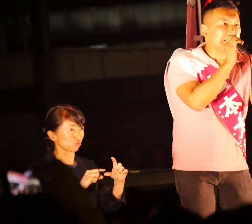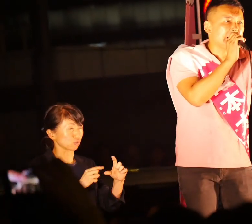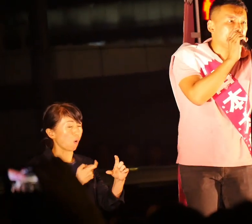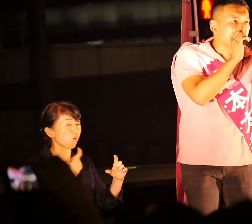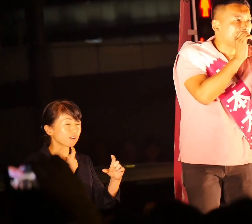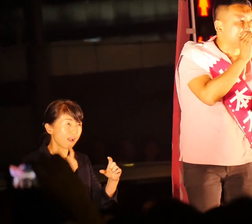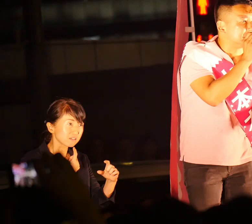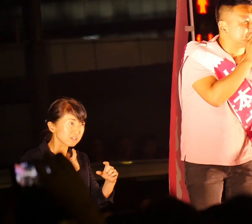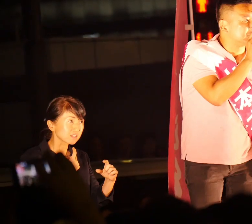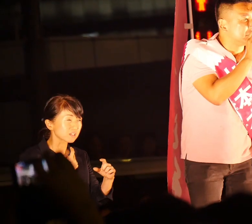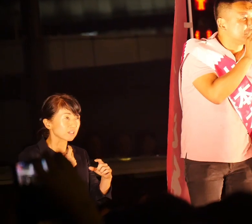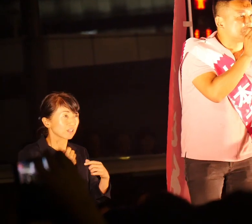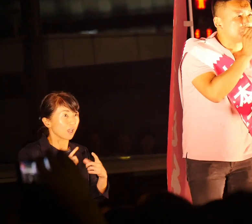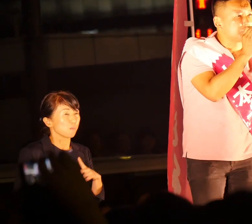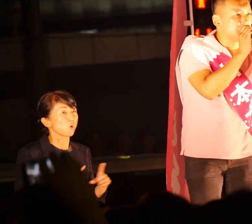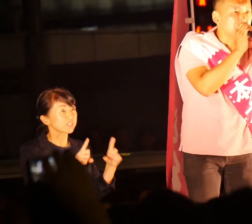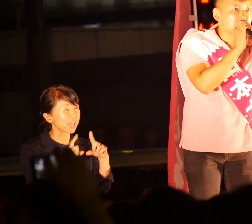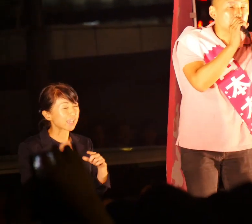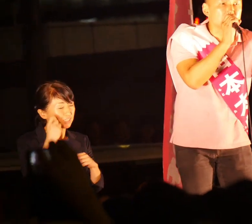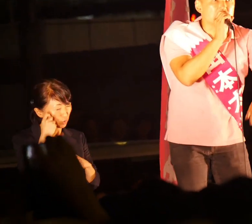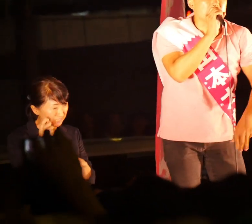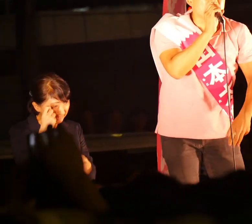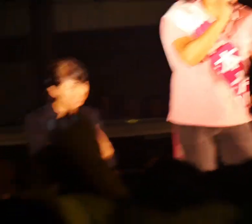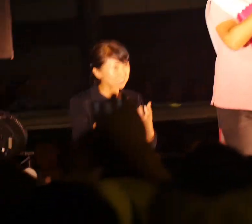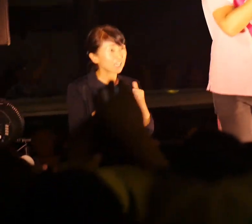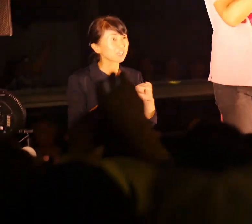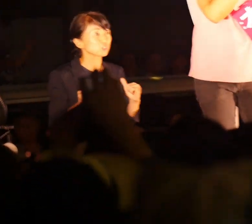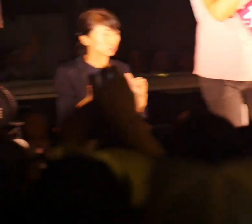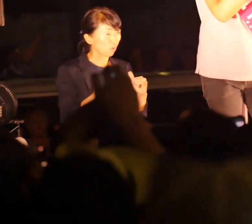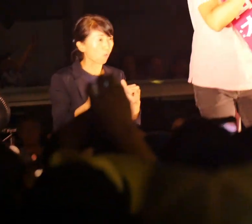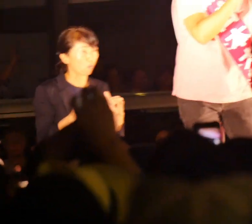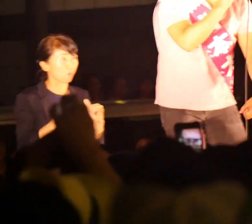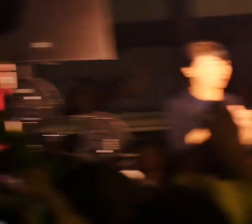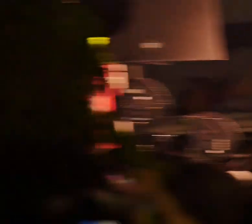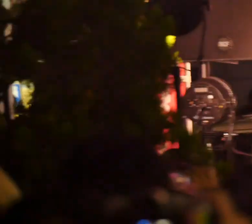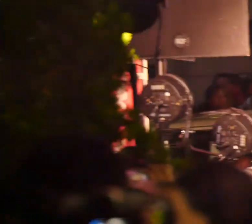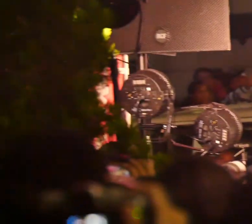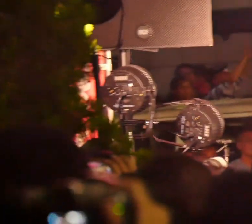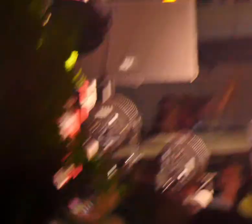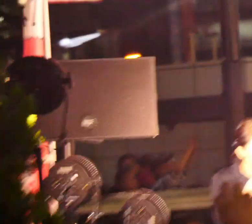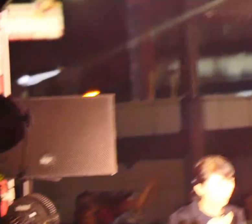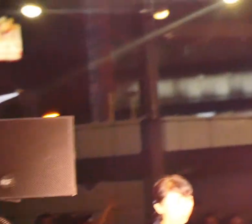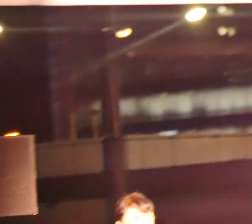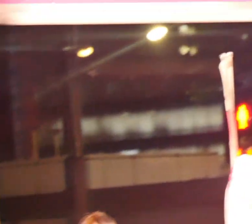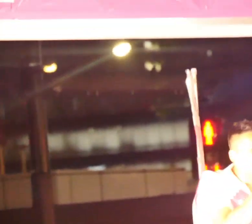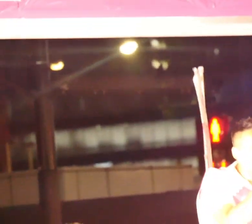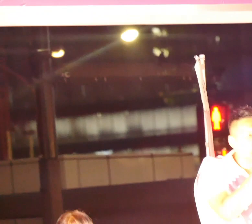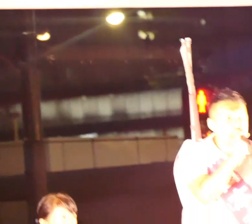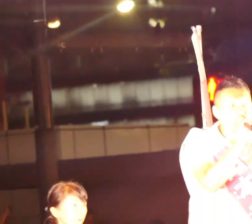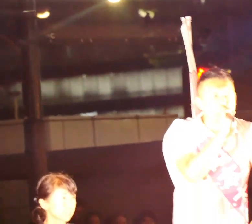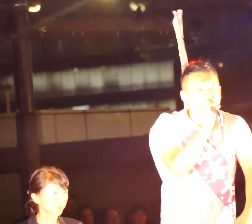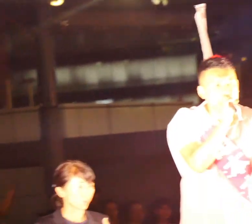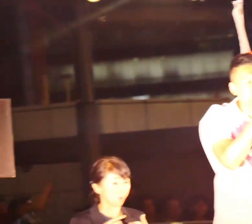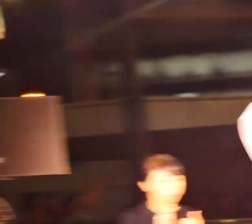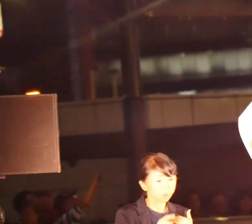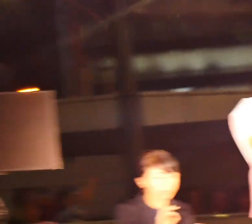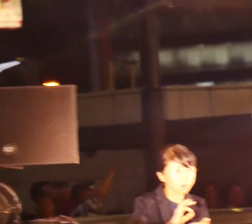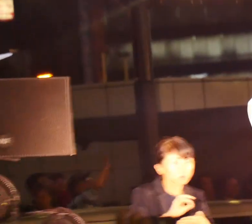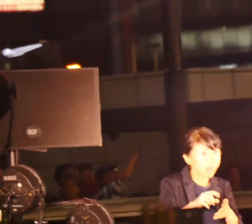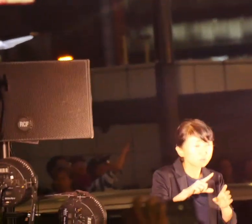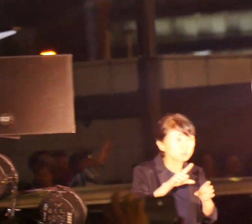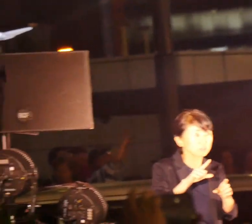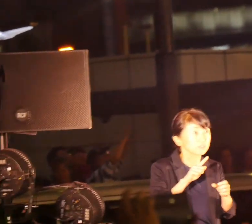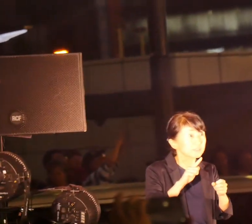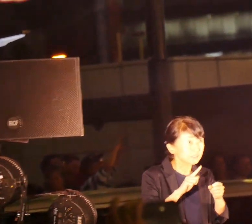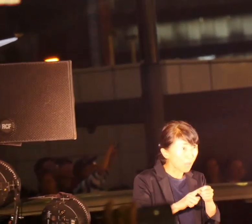ギリギリで生きている、その人の命をつなぐためには食べ物が必要、飲み物が必要、それを買うためにも同じ税率か